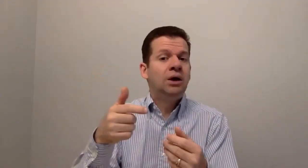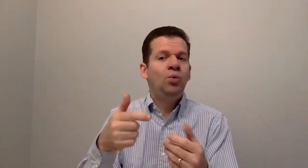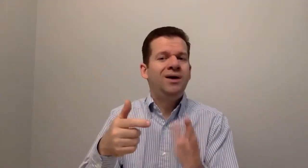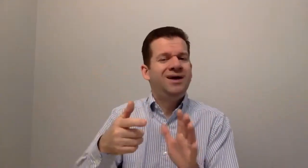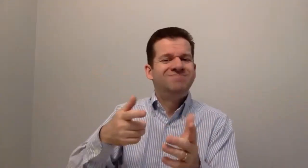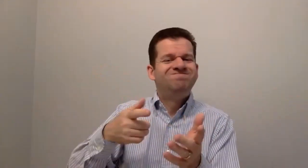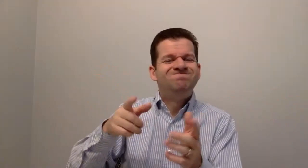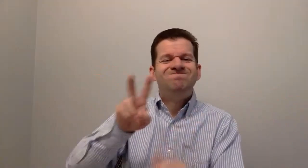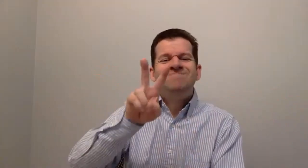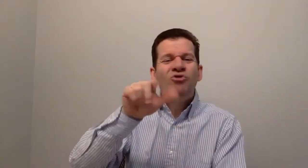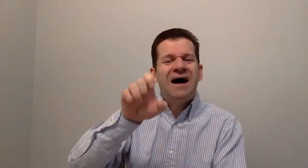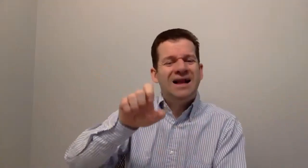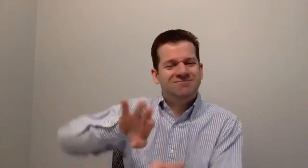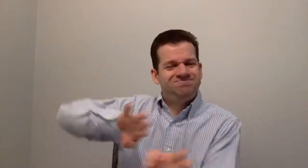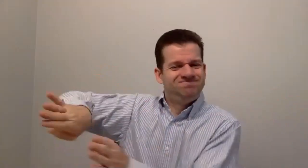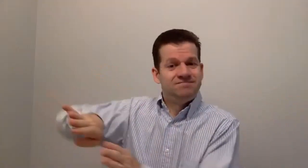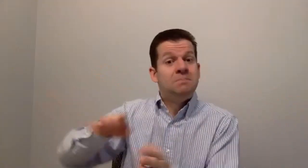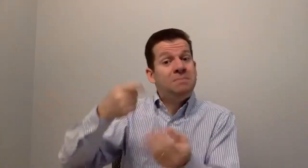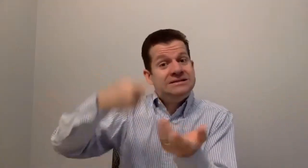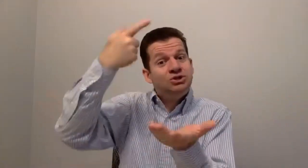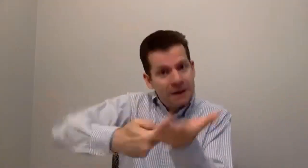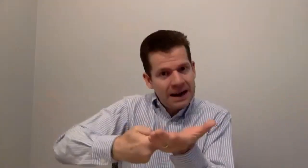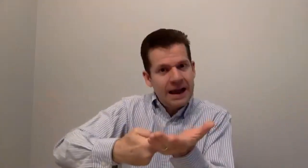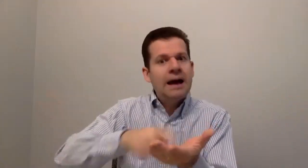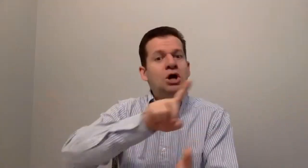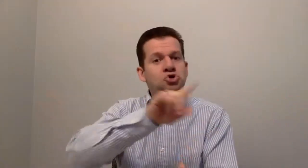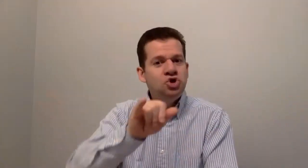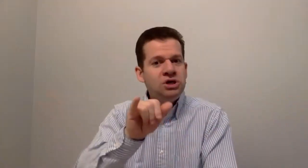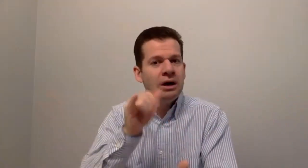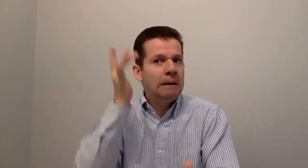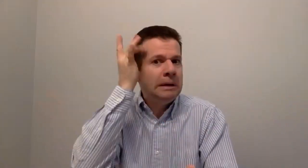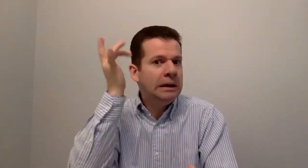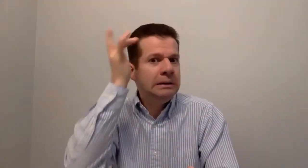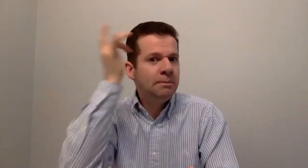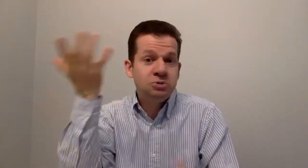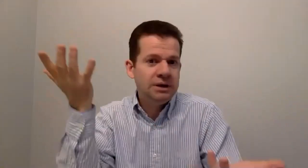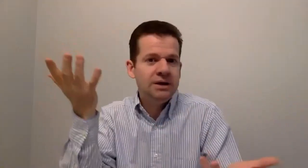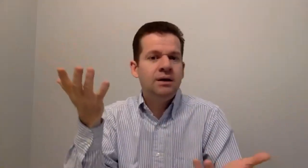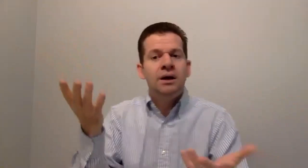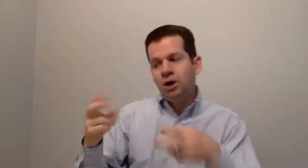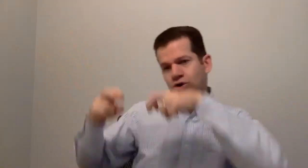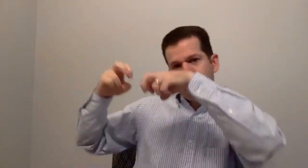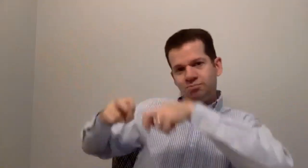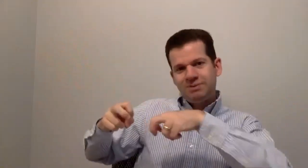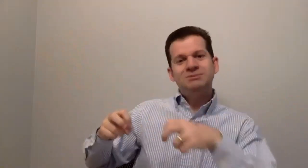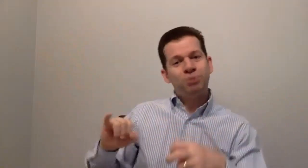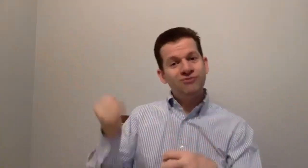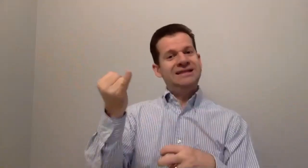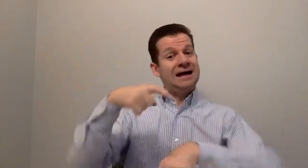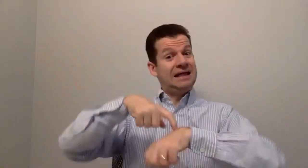Então, não vale. Preciso marcar dia, amanhã, depois de amanhã, para aproveitar